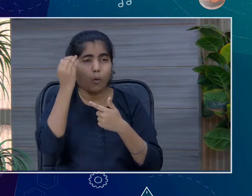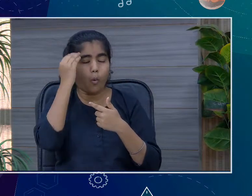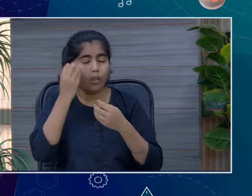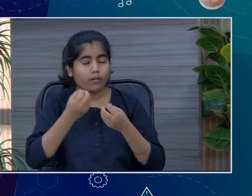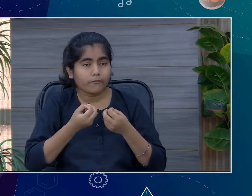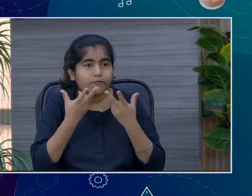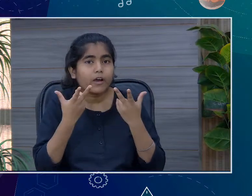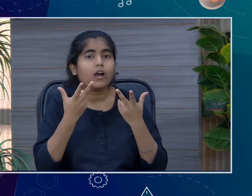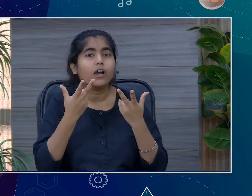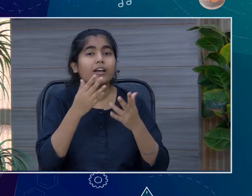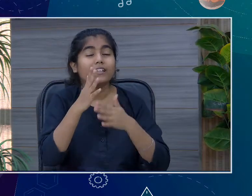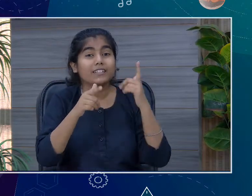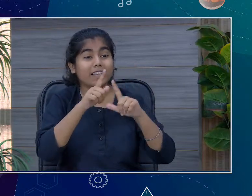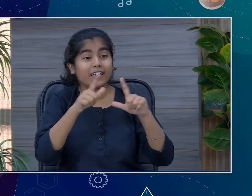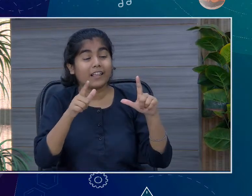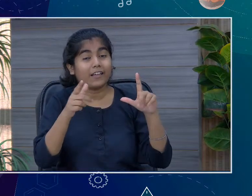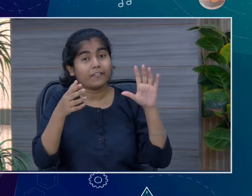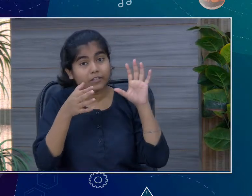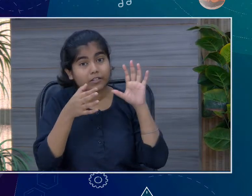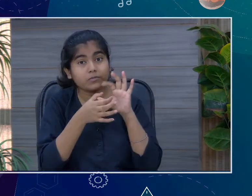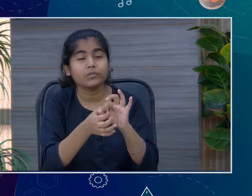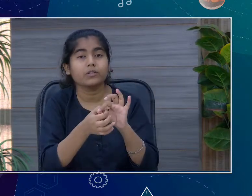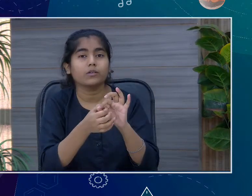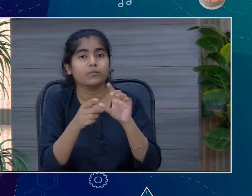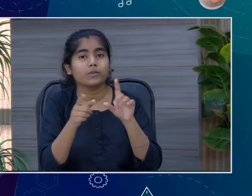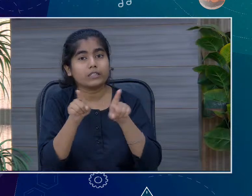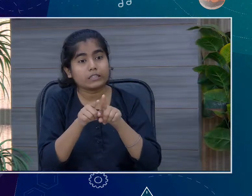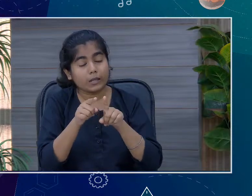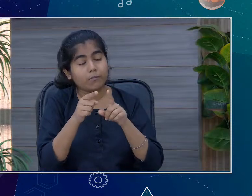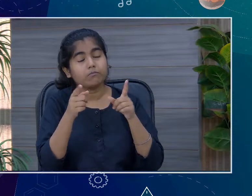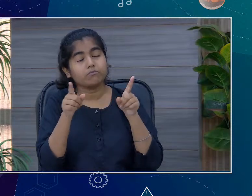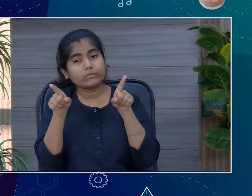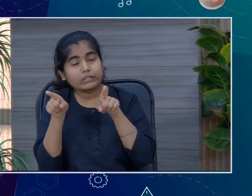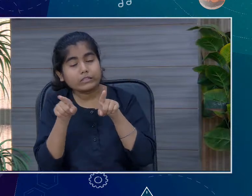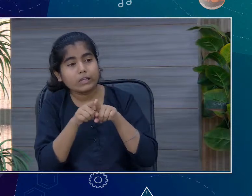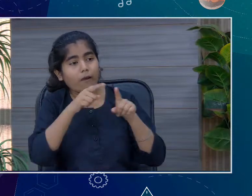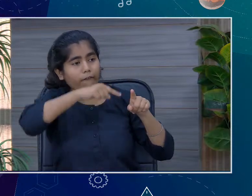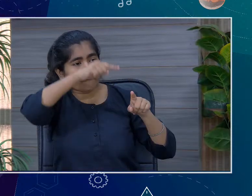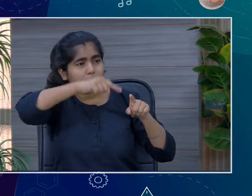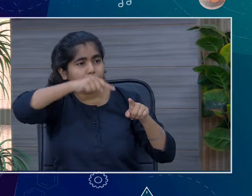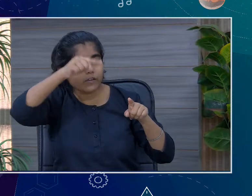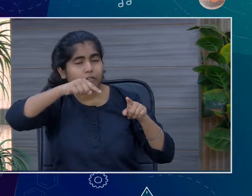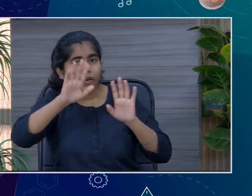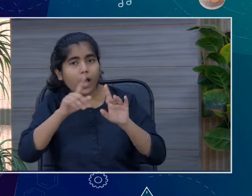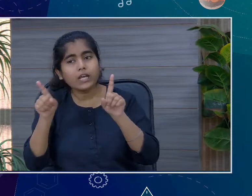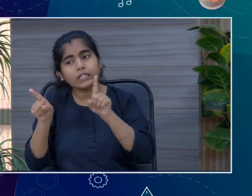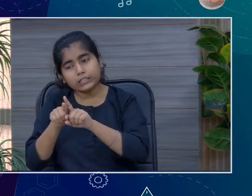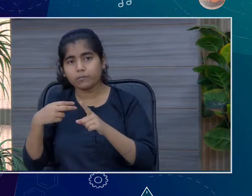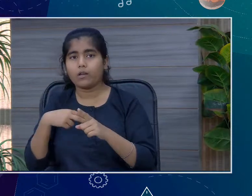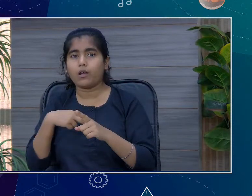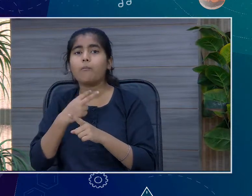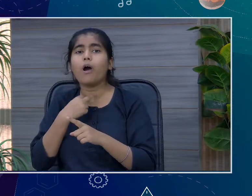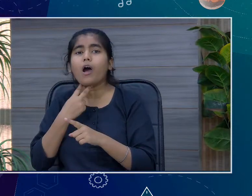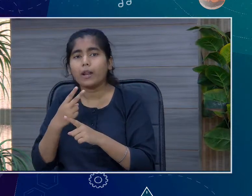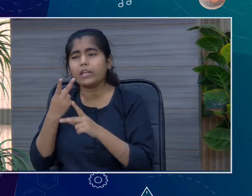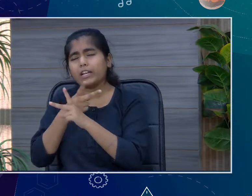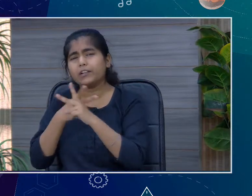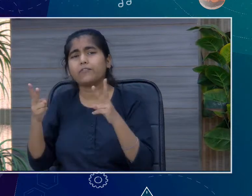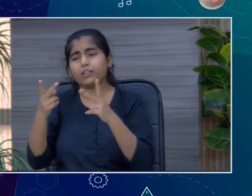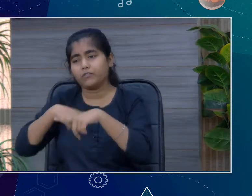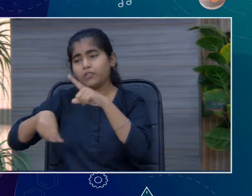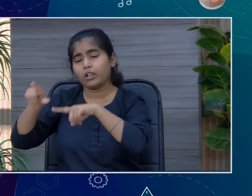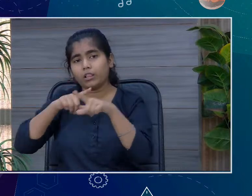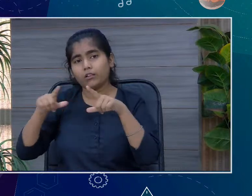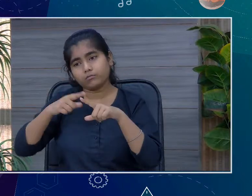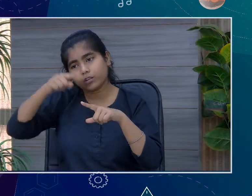कि सांकेतिक भाषा में भी उतनी ही विविधता है जितनी आपकी और मेरी बोले जाने वाली हिंदी या किसी और